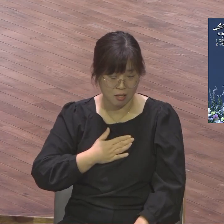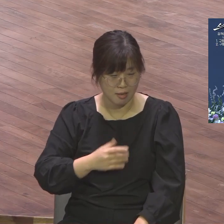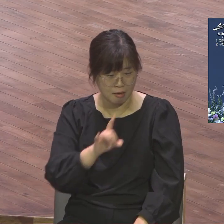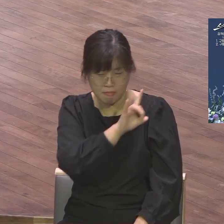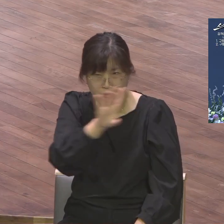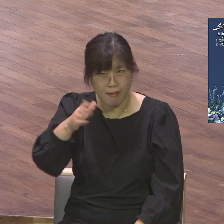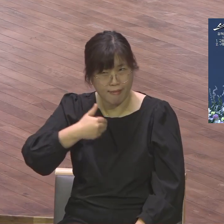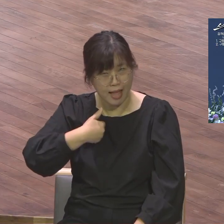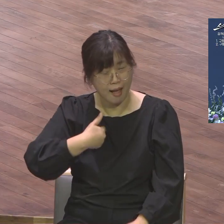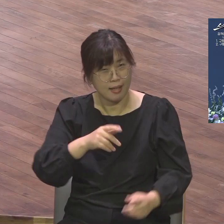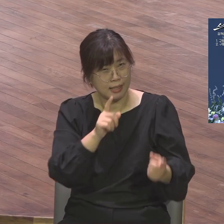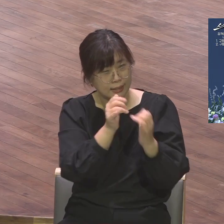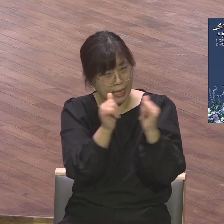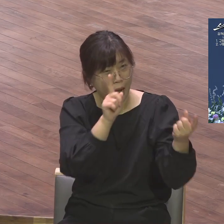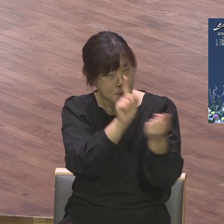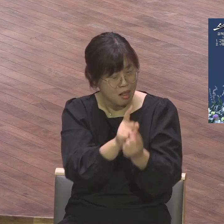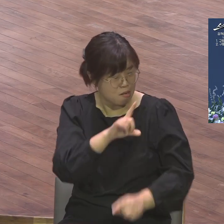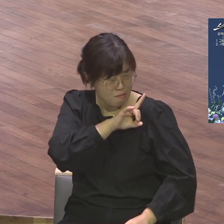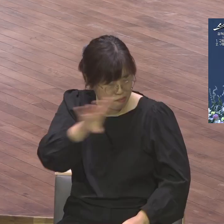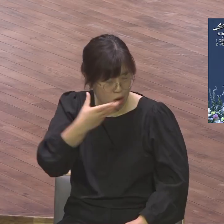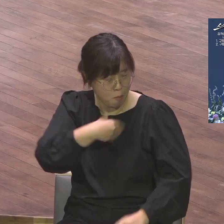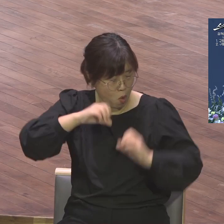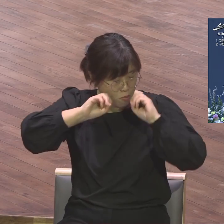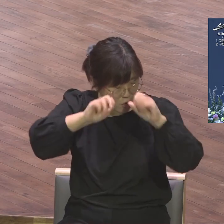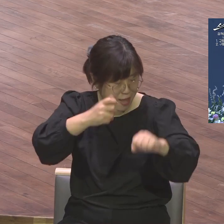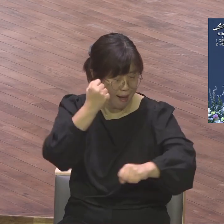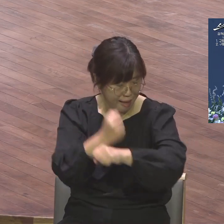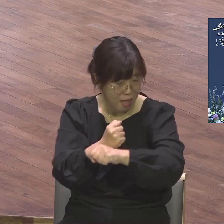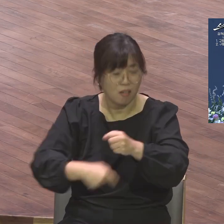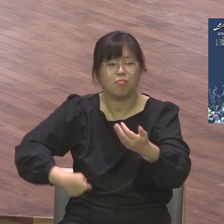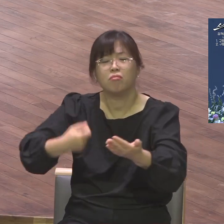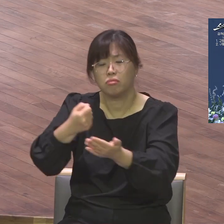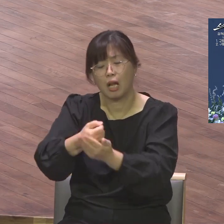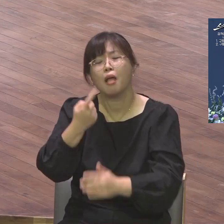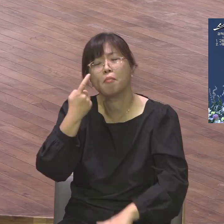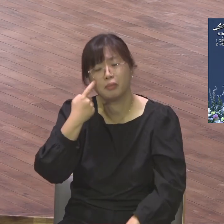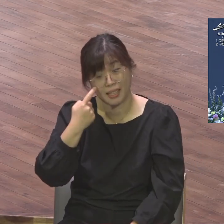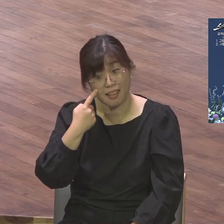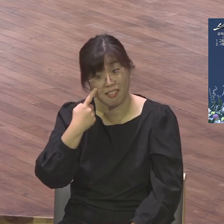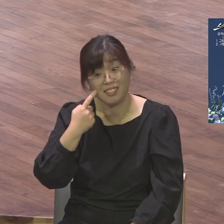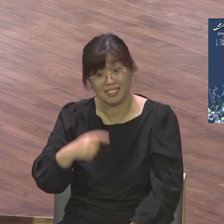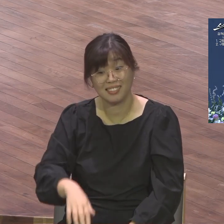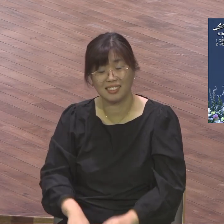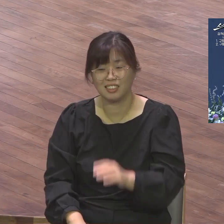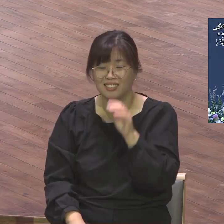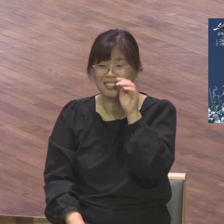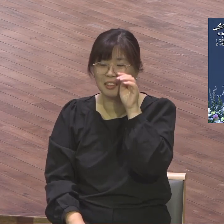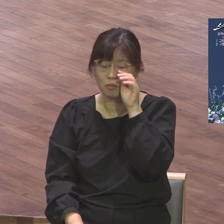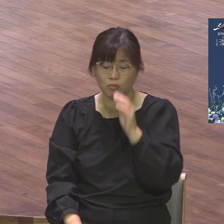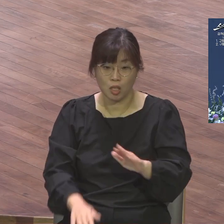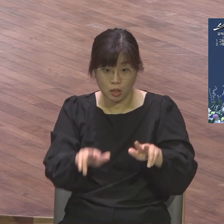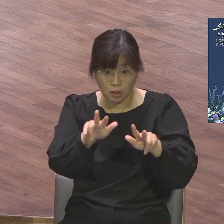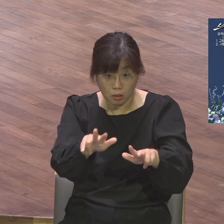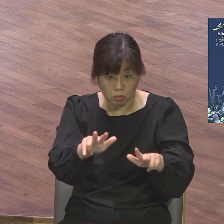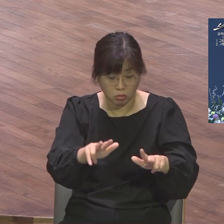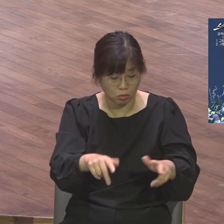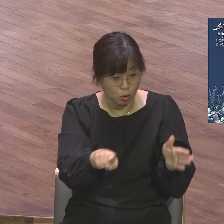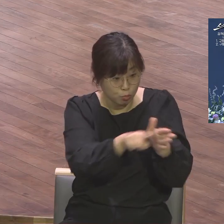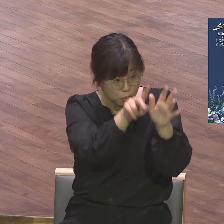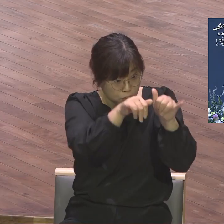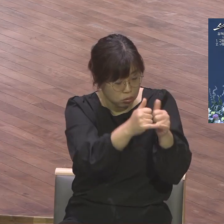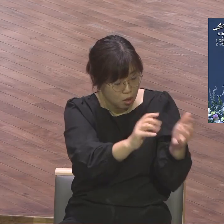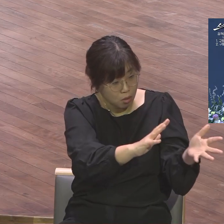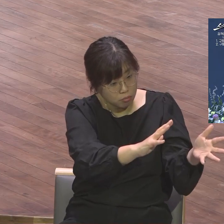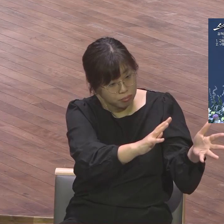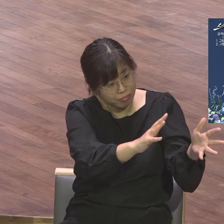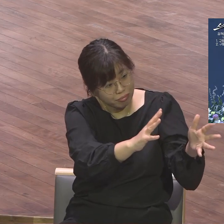말고 하나님의 능력 믿으시고 살려놓고 보는 겁니다. 죽어 있잖아요. 허물가자로 죽었던